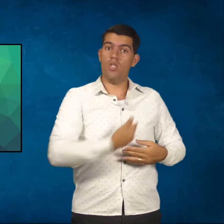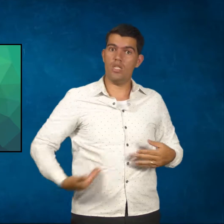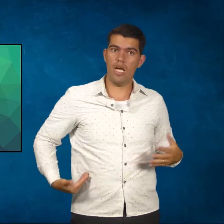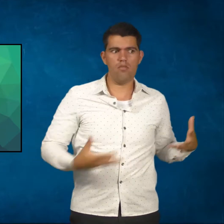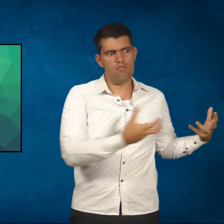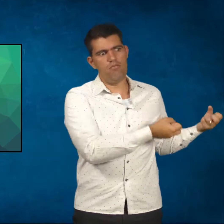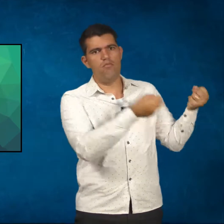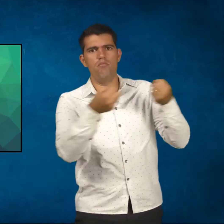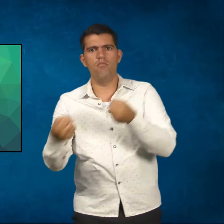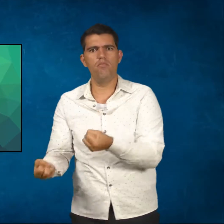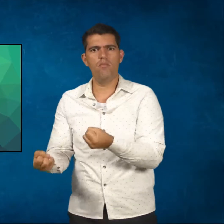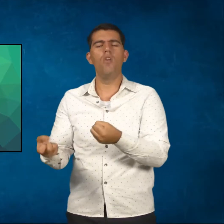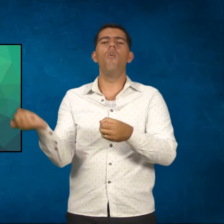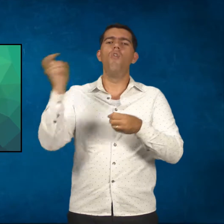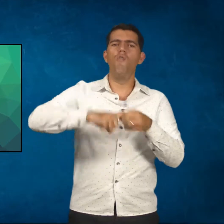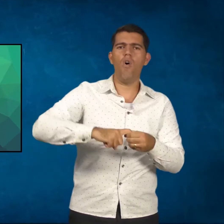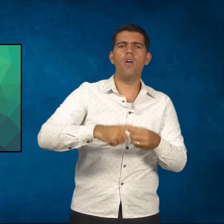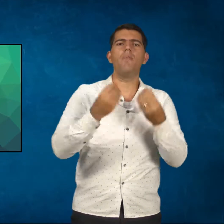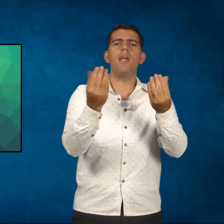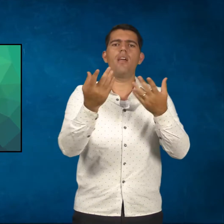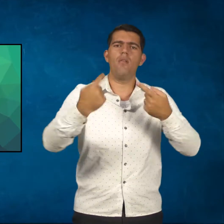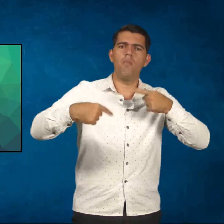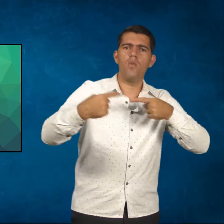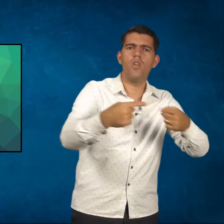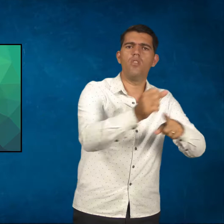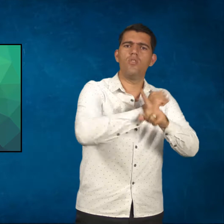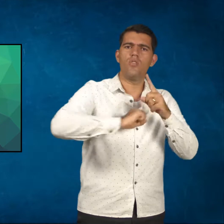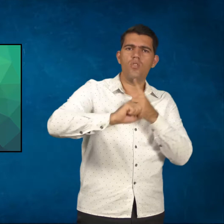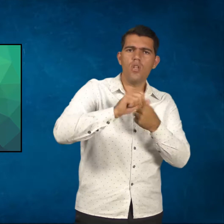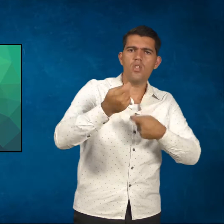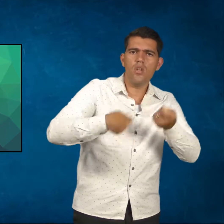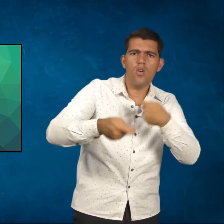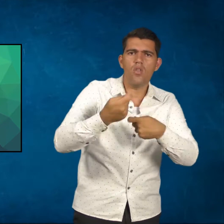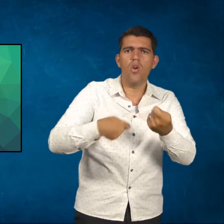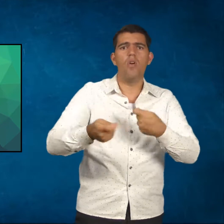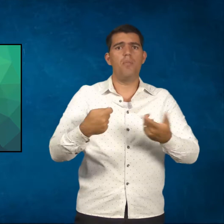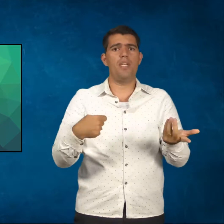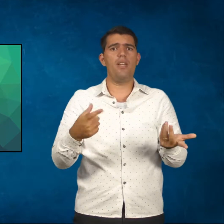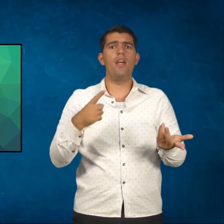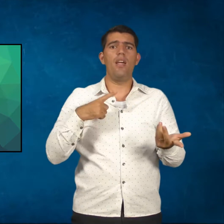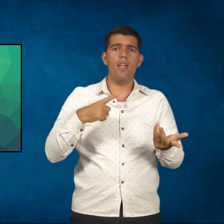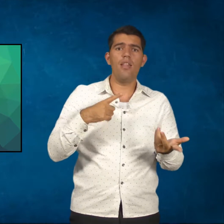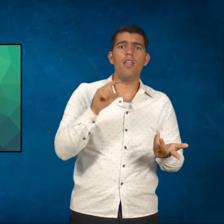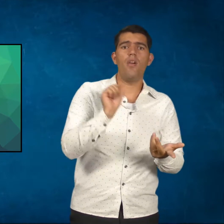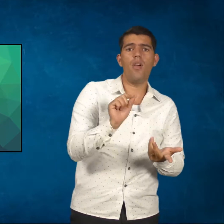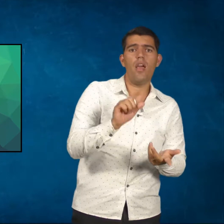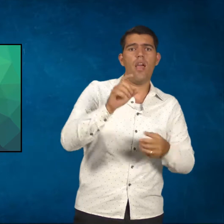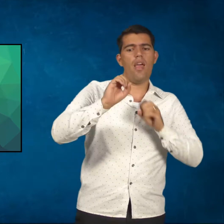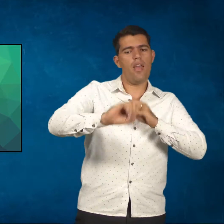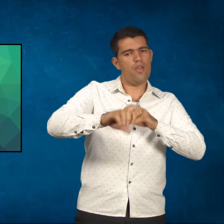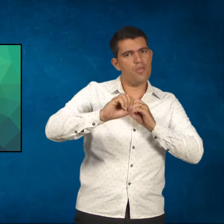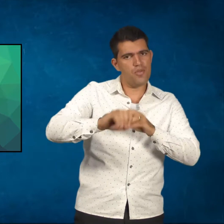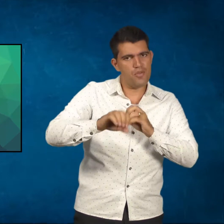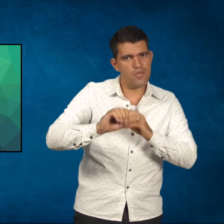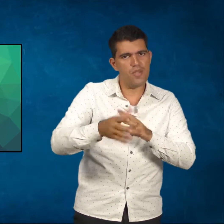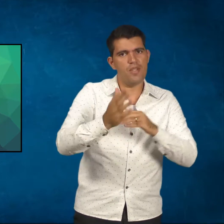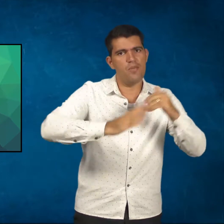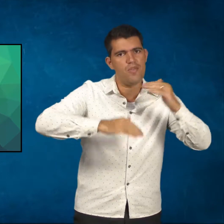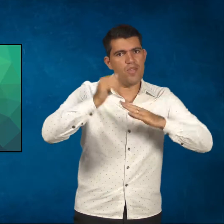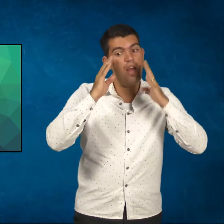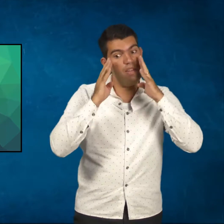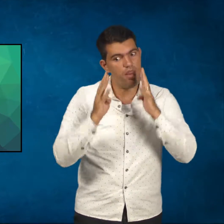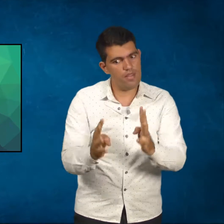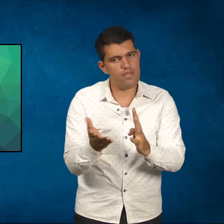de políticas socioeconômicas em cujo escopo a educação profissional mereceu uma atenção